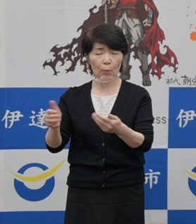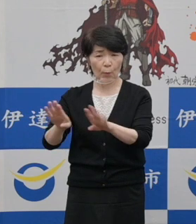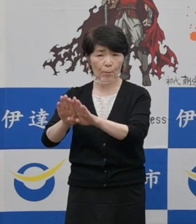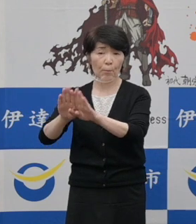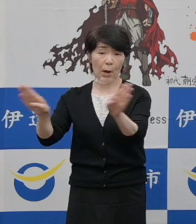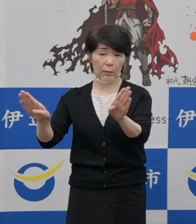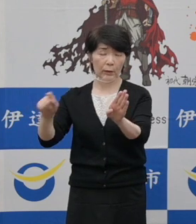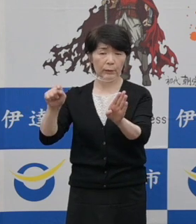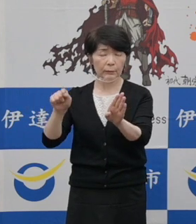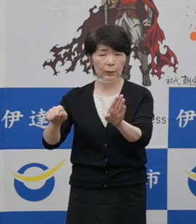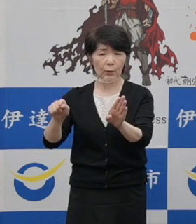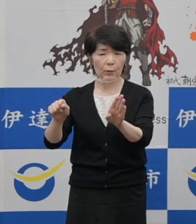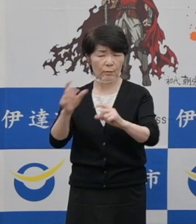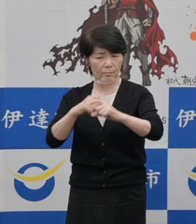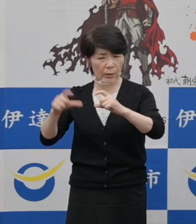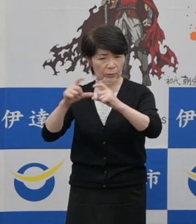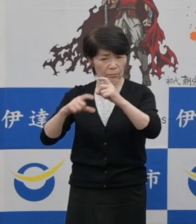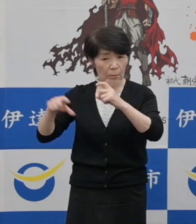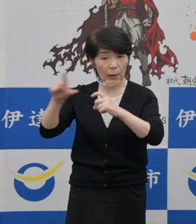して、ますます